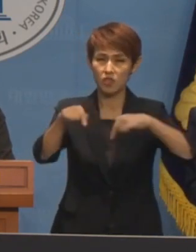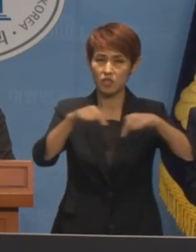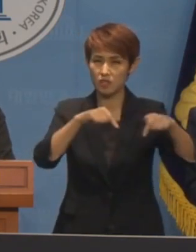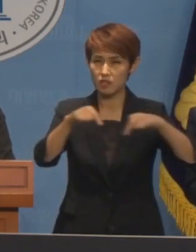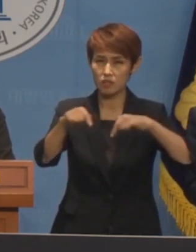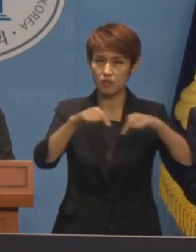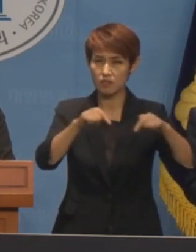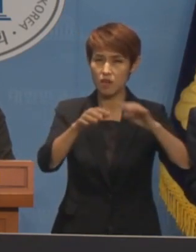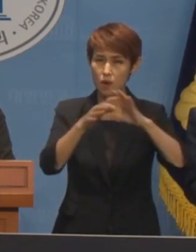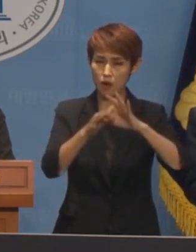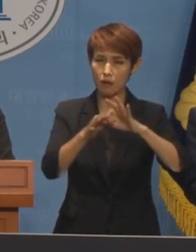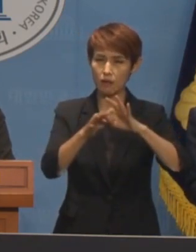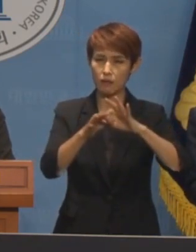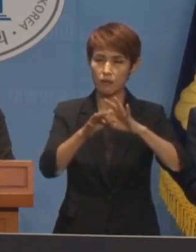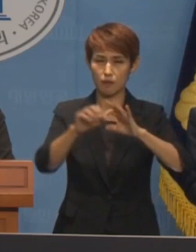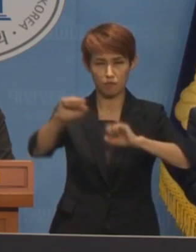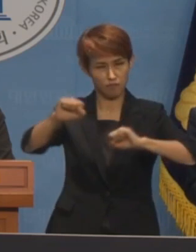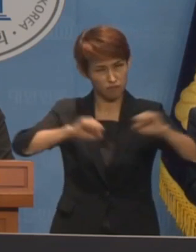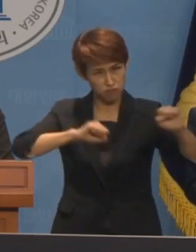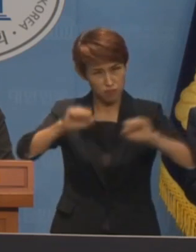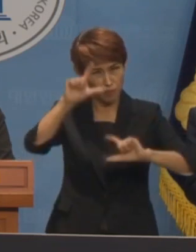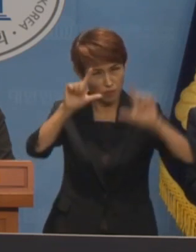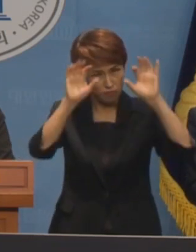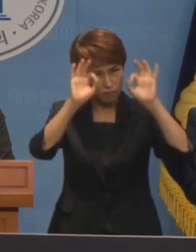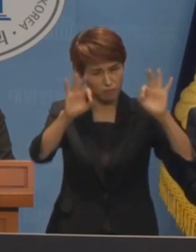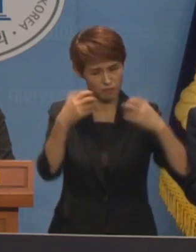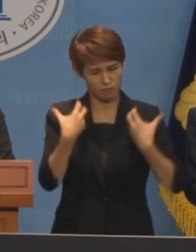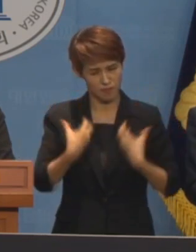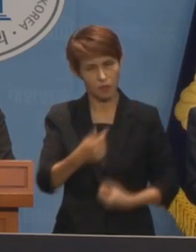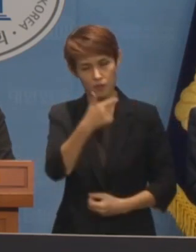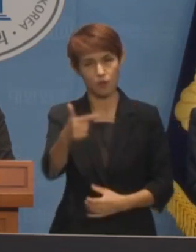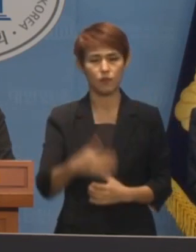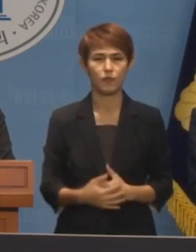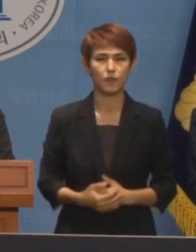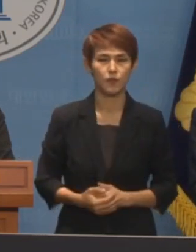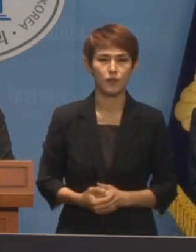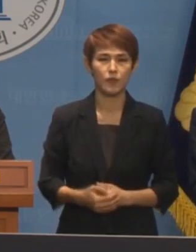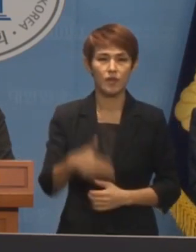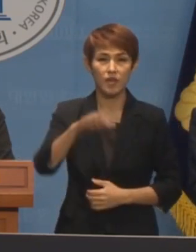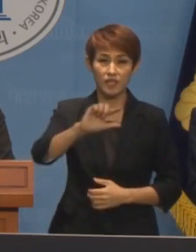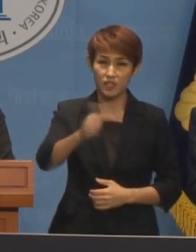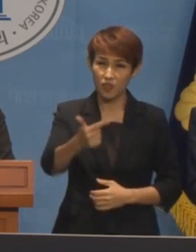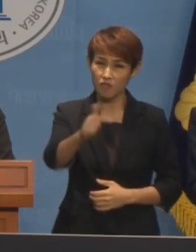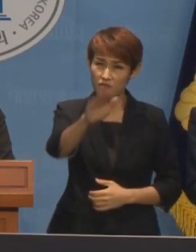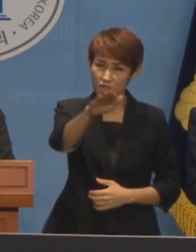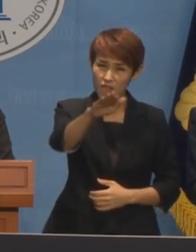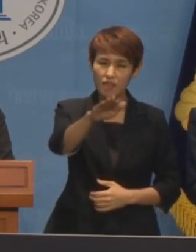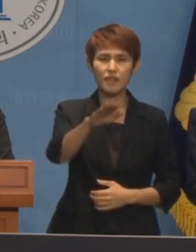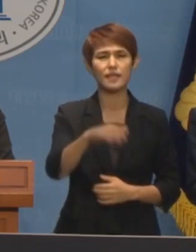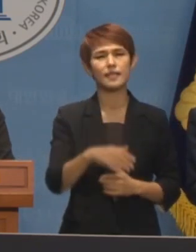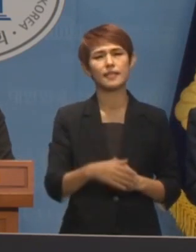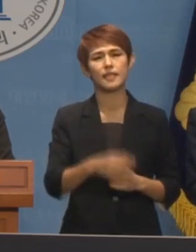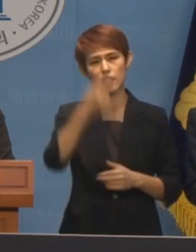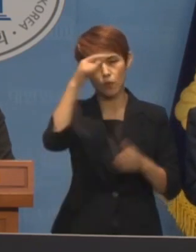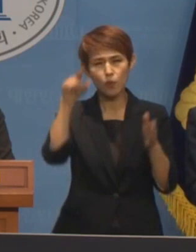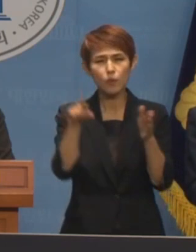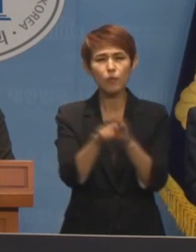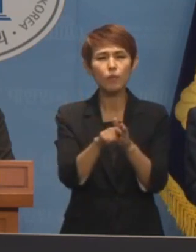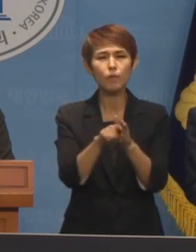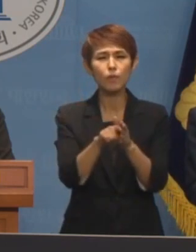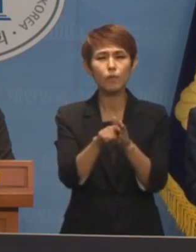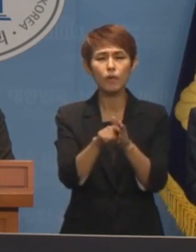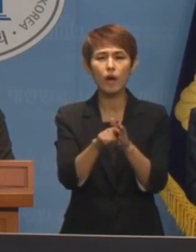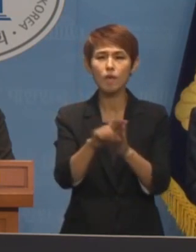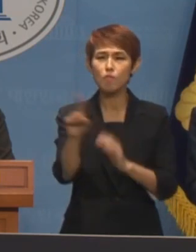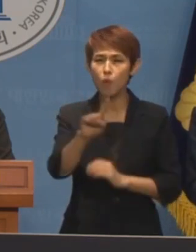정치공학적 처세술에 분노와 실망을 금할 수 없다. 우리는 천하람 의원에게 참담 기독교 신앙이